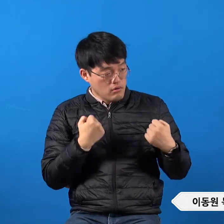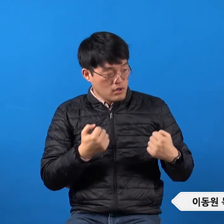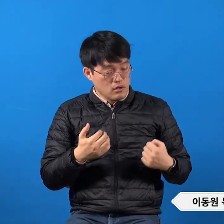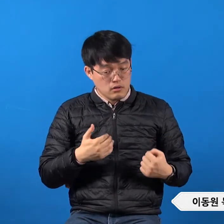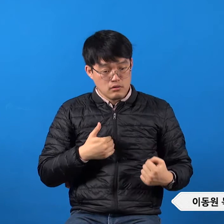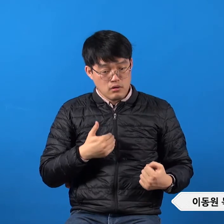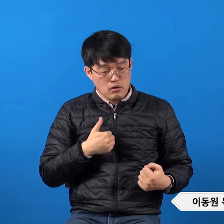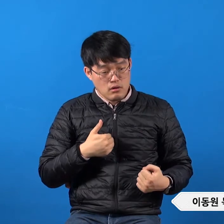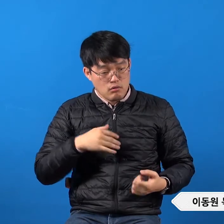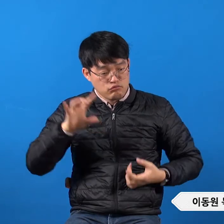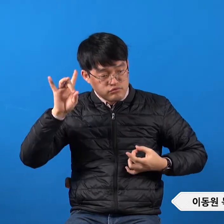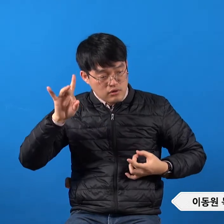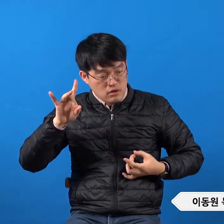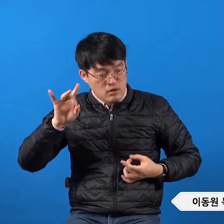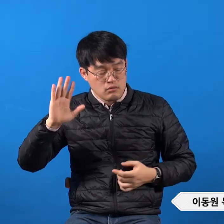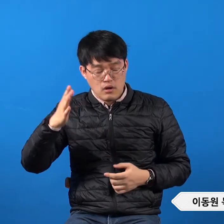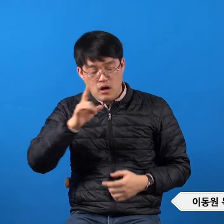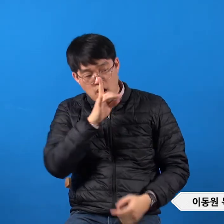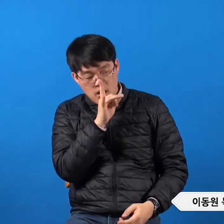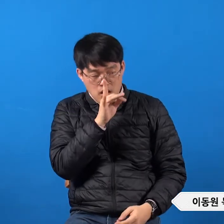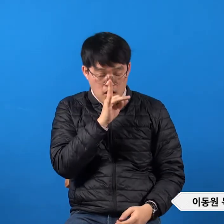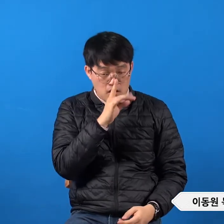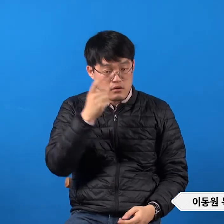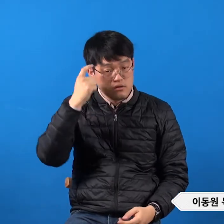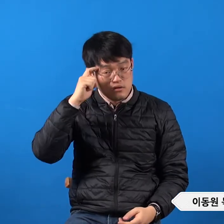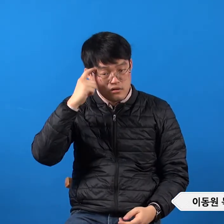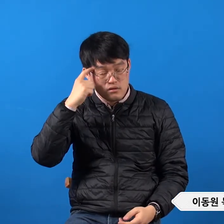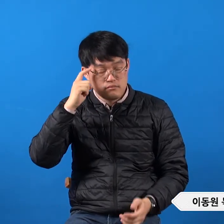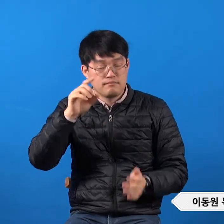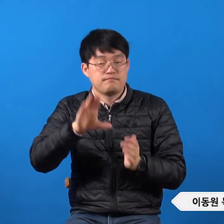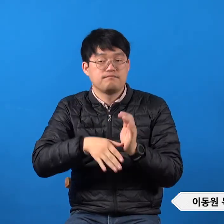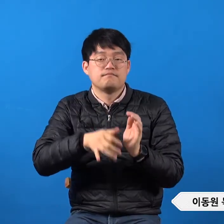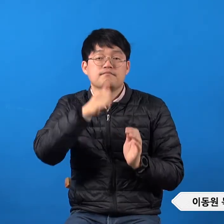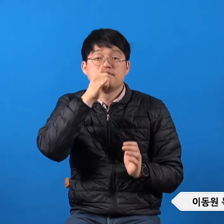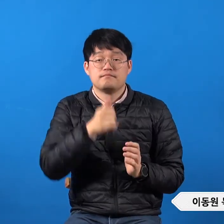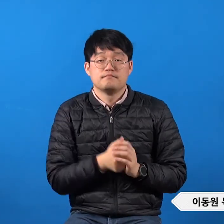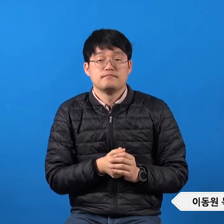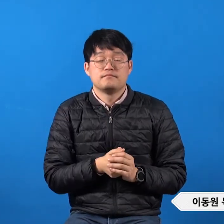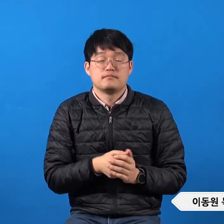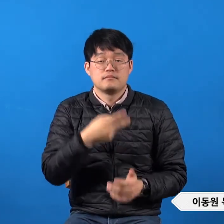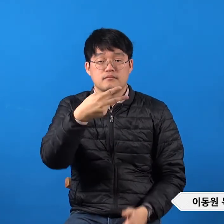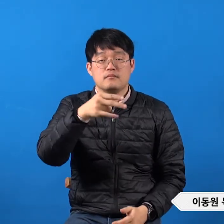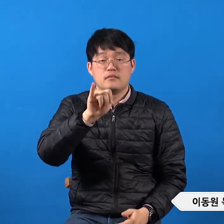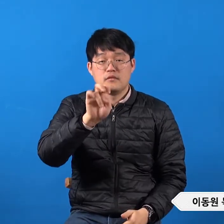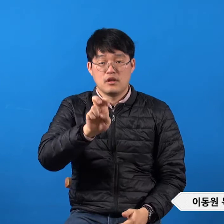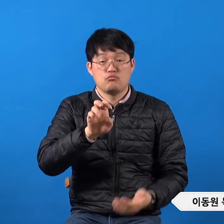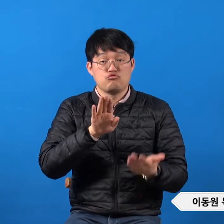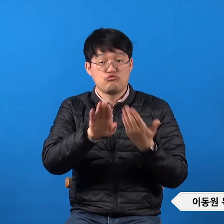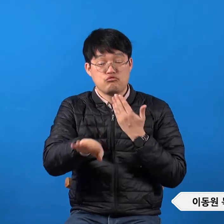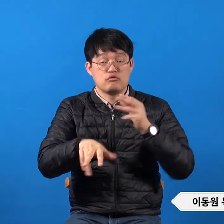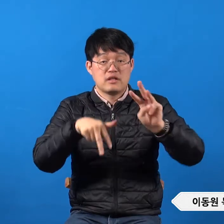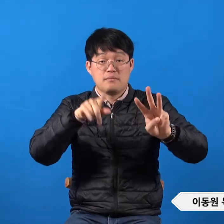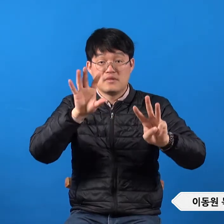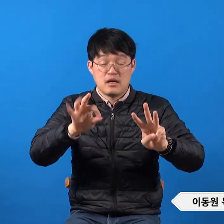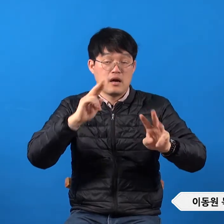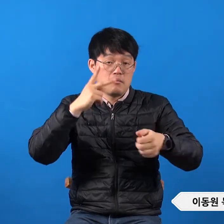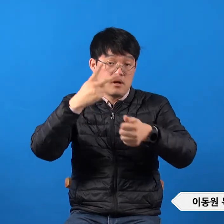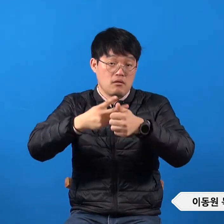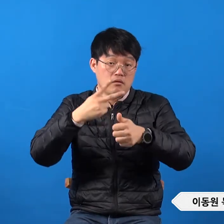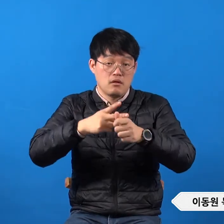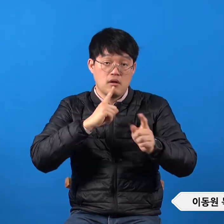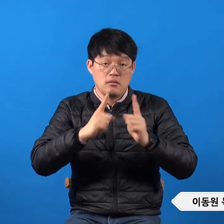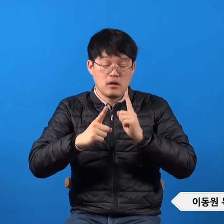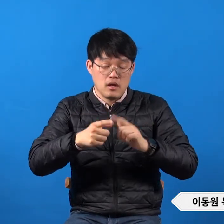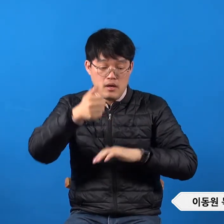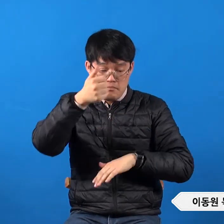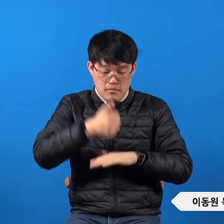건강이 내 우상이 되는 것은 아닌가. 뭐 이런 생각이 들 때가 있단 말이죠. 디모데후서 3장에 보시면 바울사도는